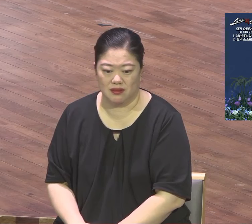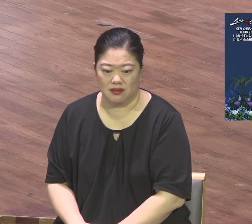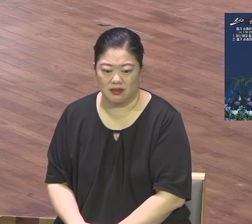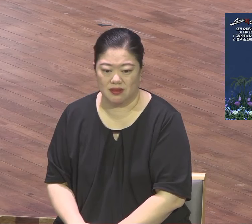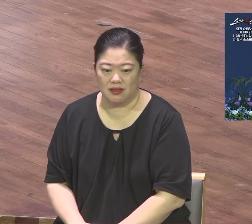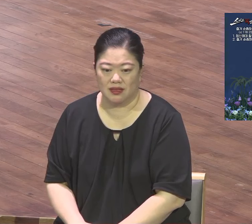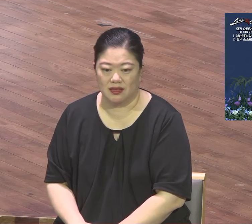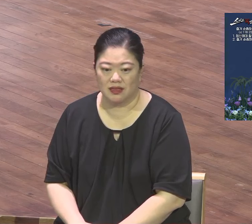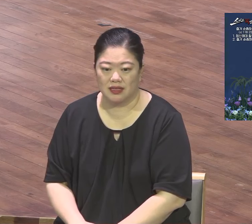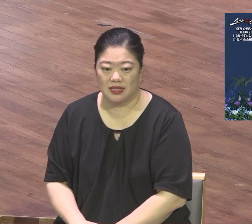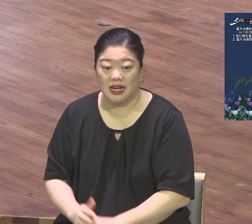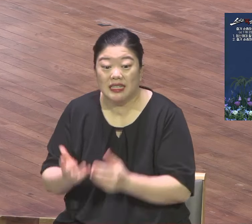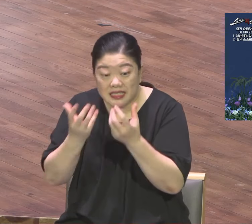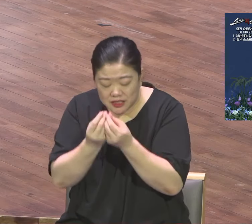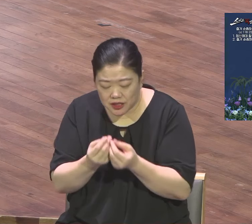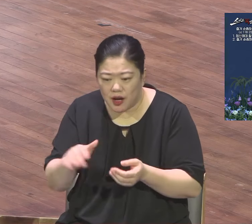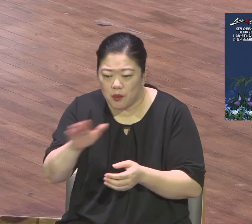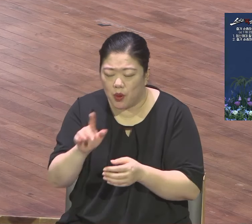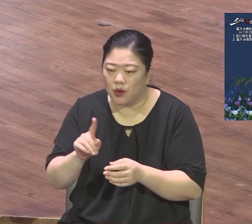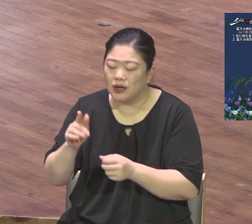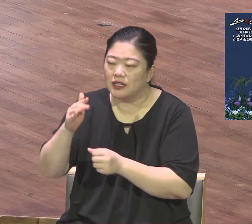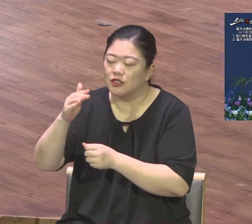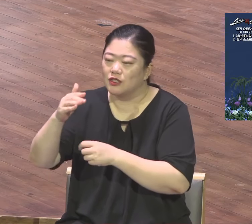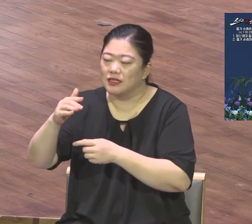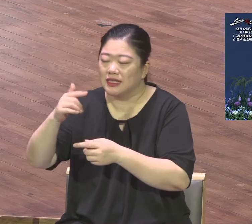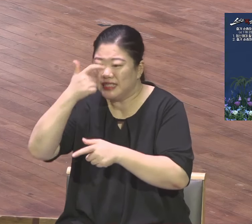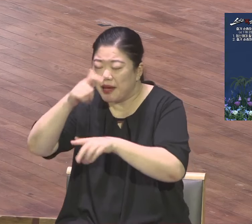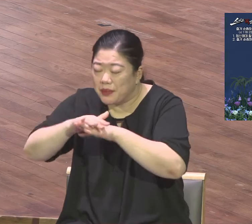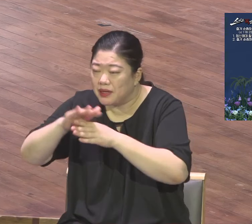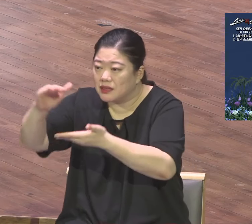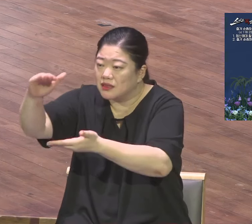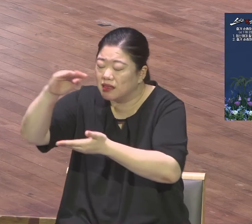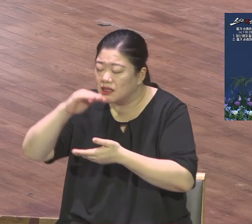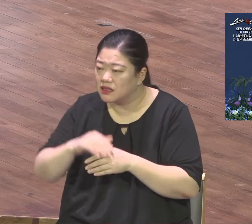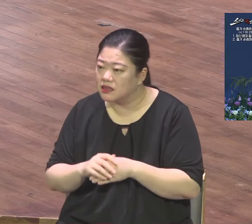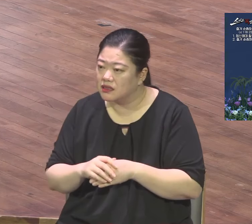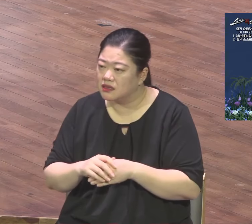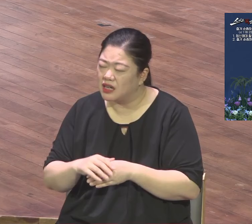마세요. 말씀에 무슨 질문이 있습니까? 의심이 어디 있습니까?